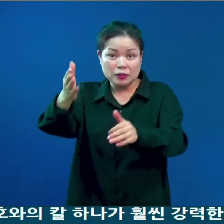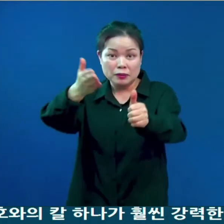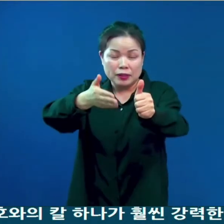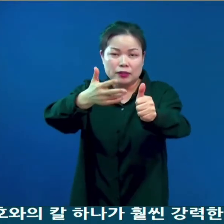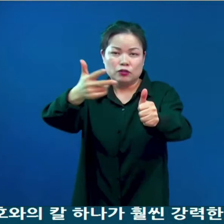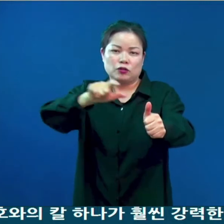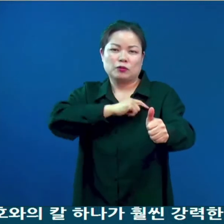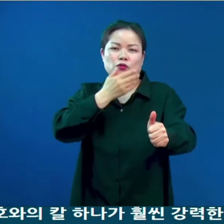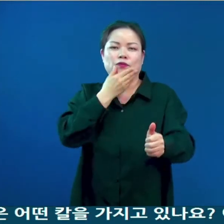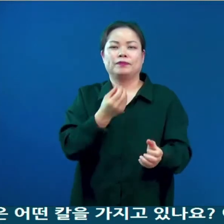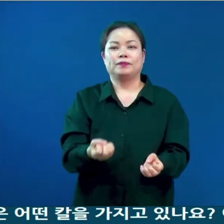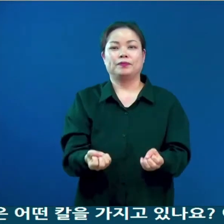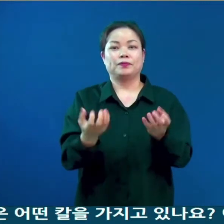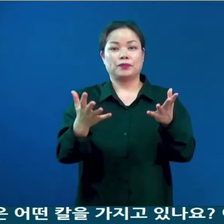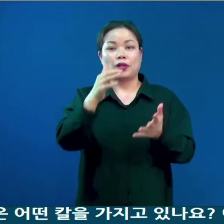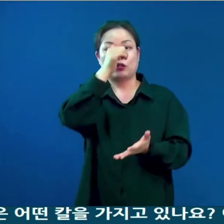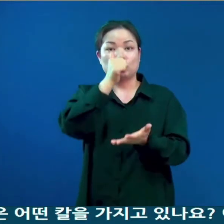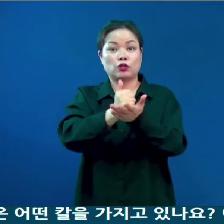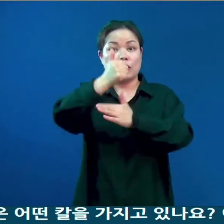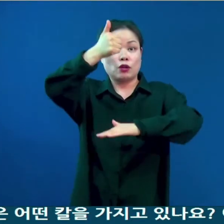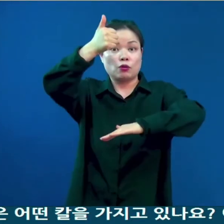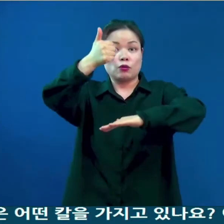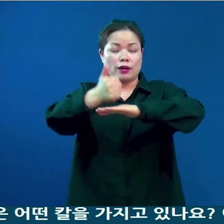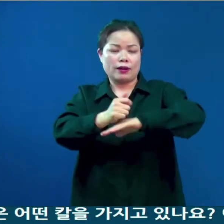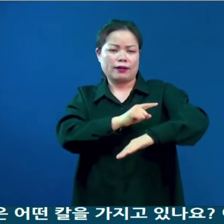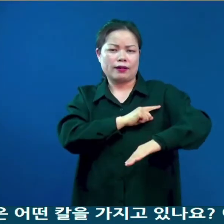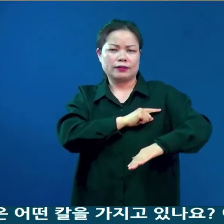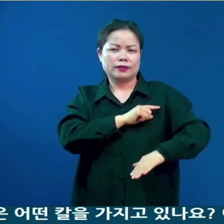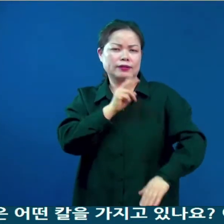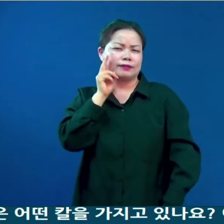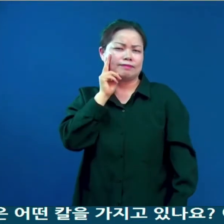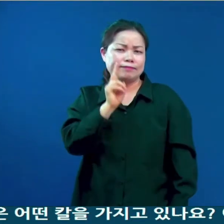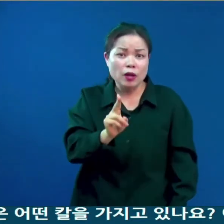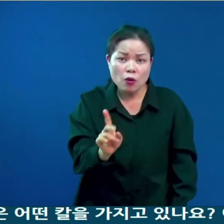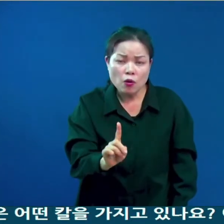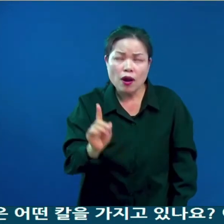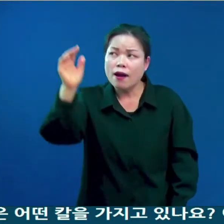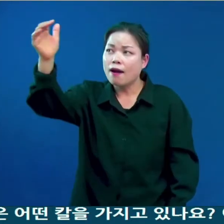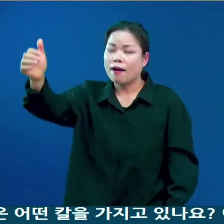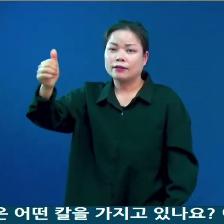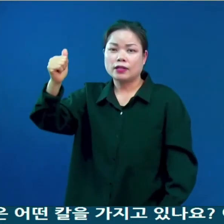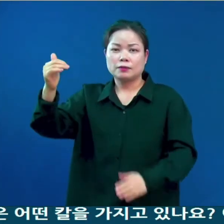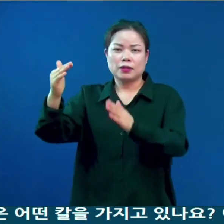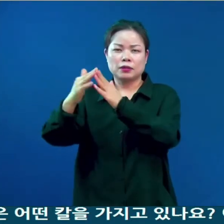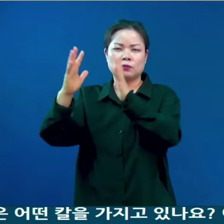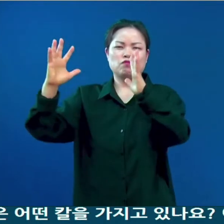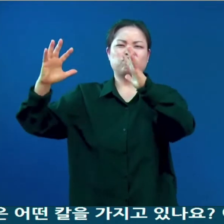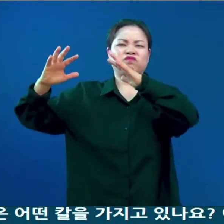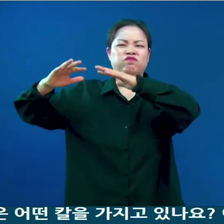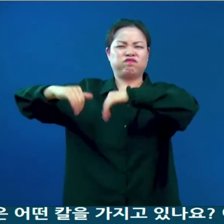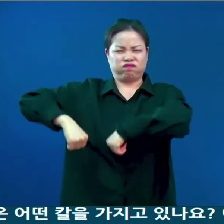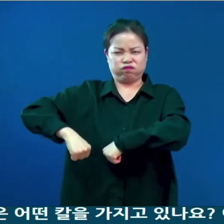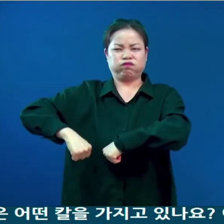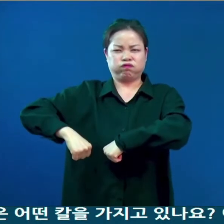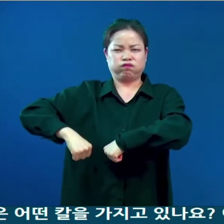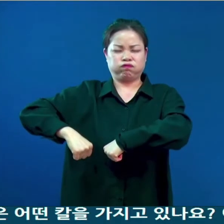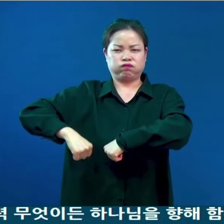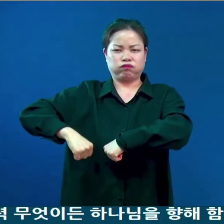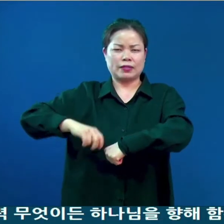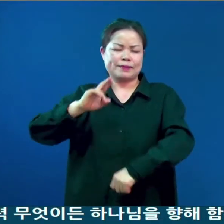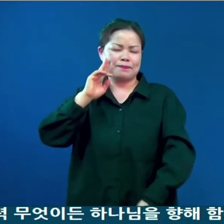축복드립니다. 무엇보다 이 죄의 결과에 가장 치명적인 것은 하나님의 집을 무너뜨린다는 데